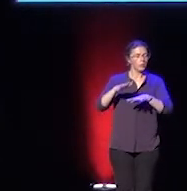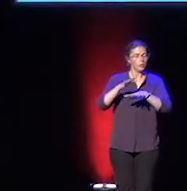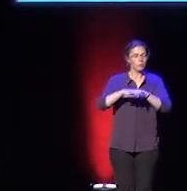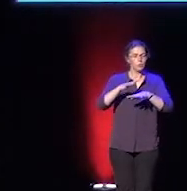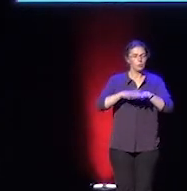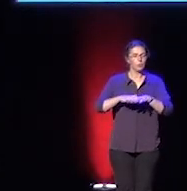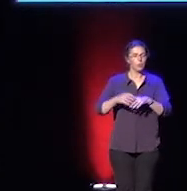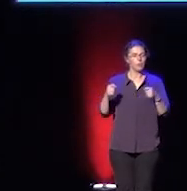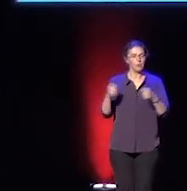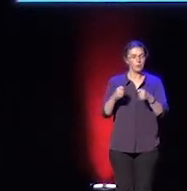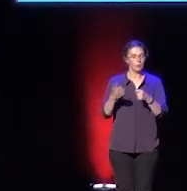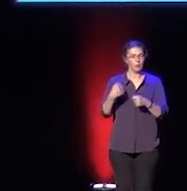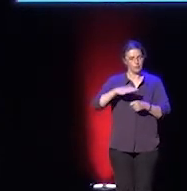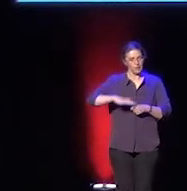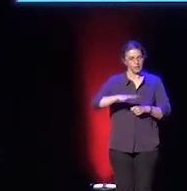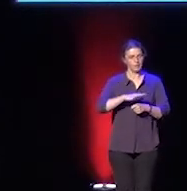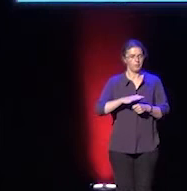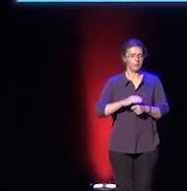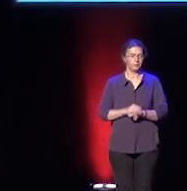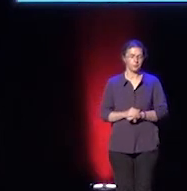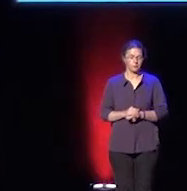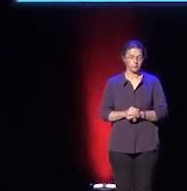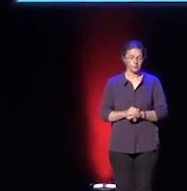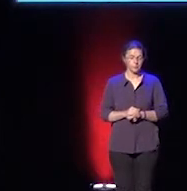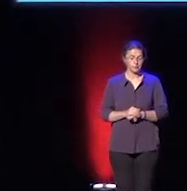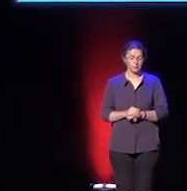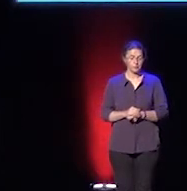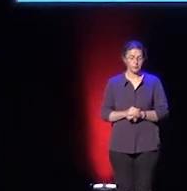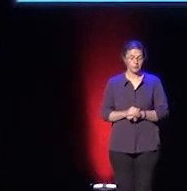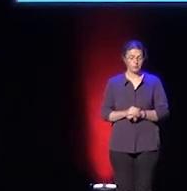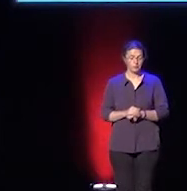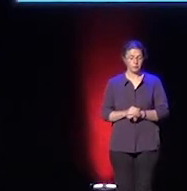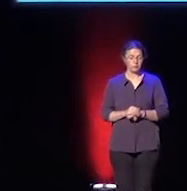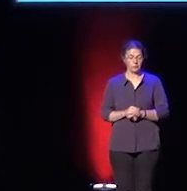strukturellen Versorgung unseres Landes. Und wenn man dann weiß,